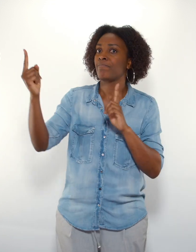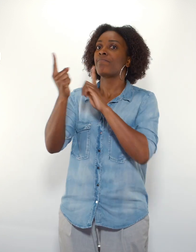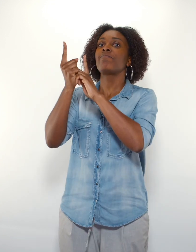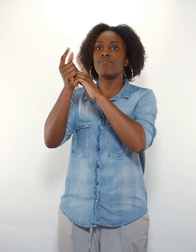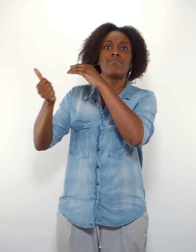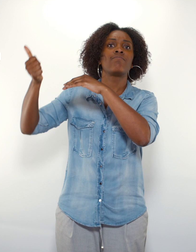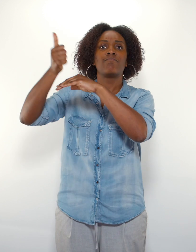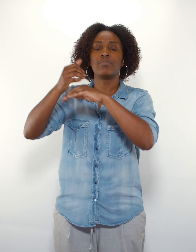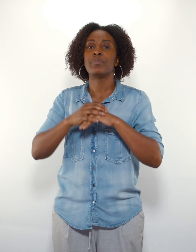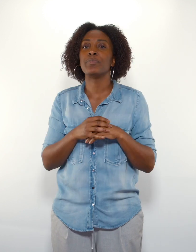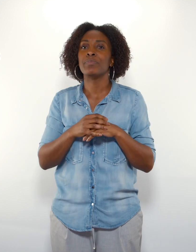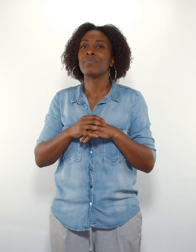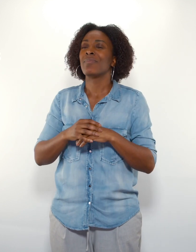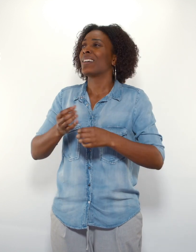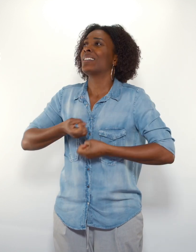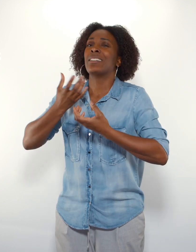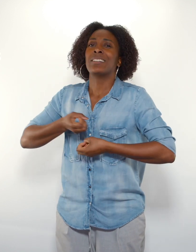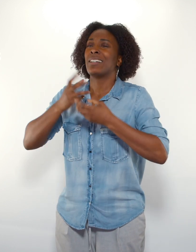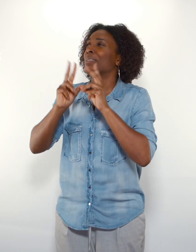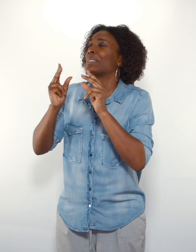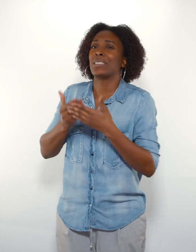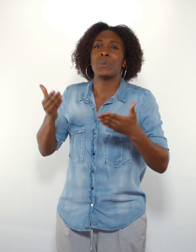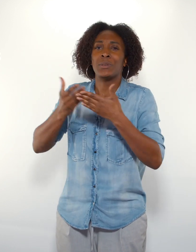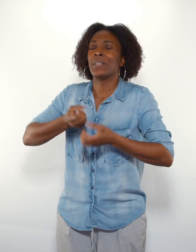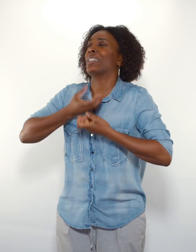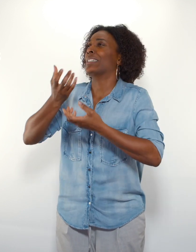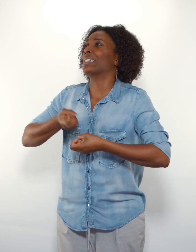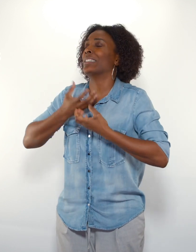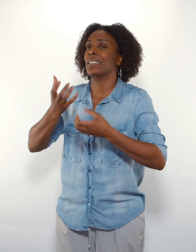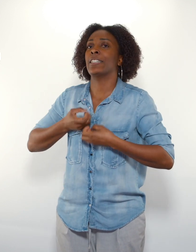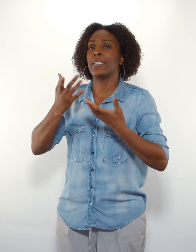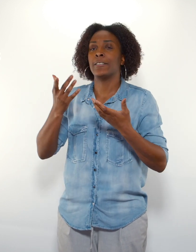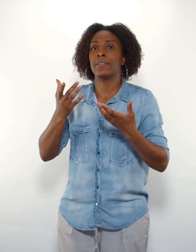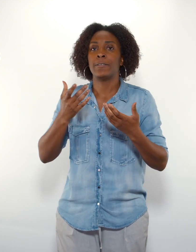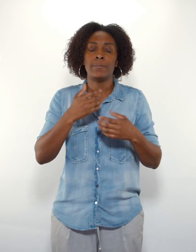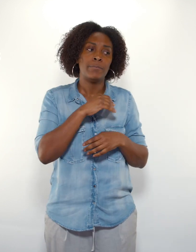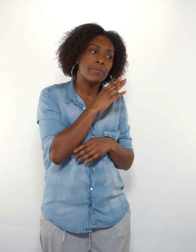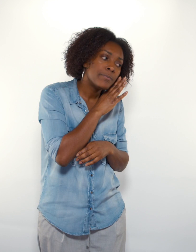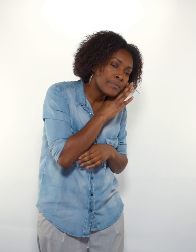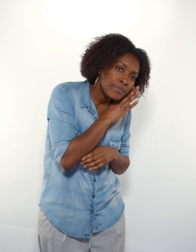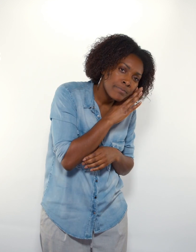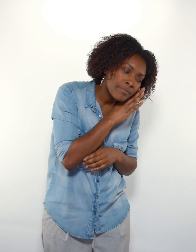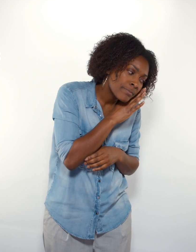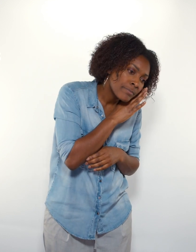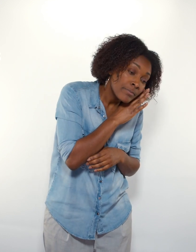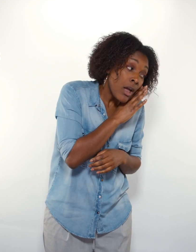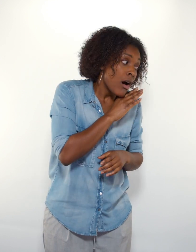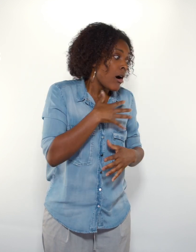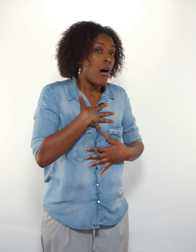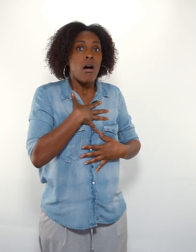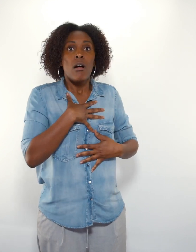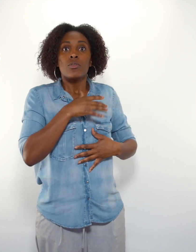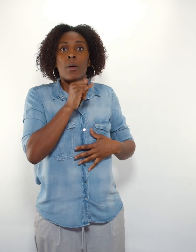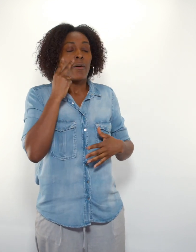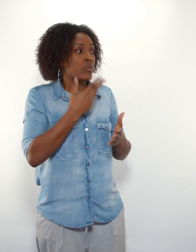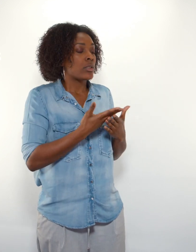gouverneur et lui expose son cas, toute sa situation. Et le gouverneur lève les yeux comme ça et lui dit « Je n'ai jamais entendu une histoire pareille